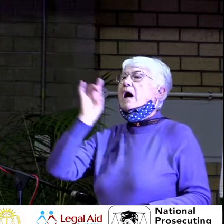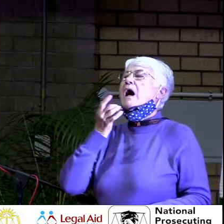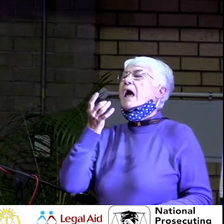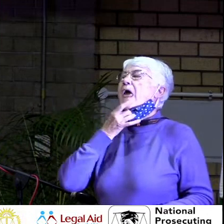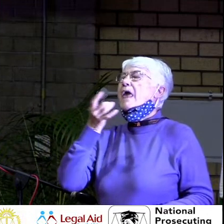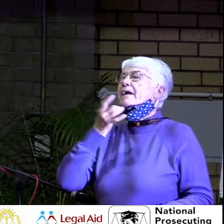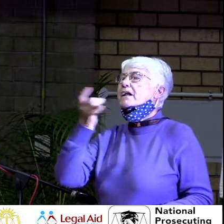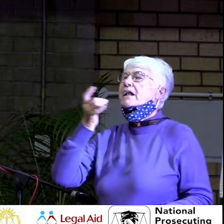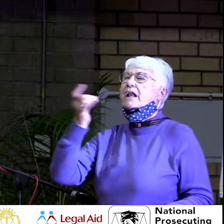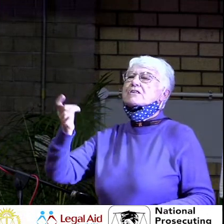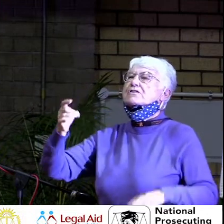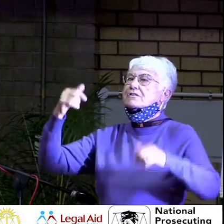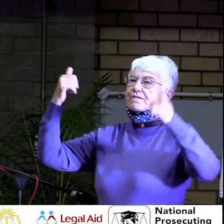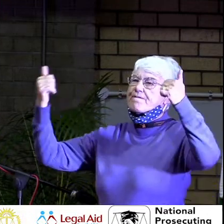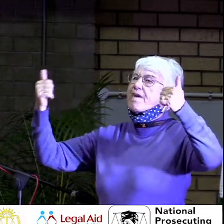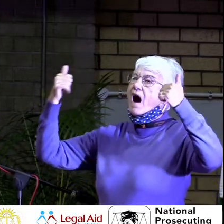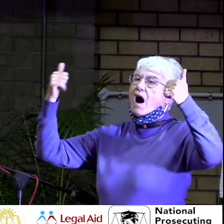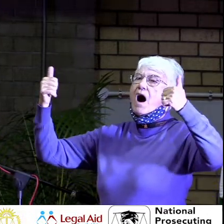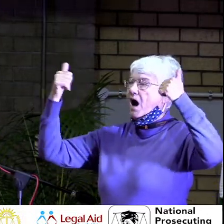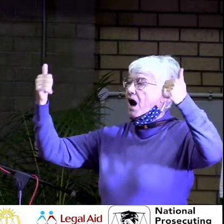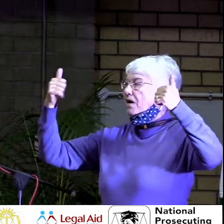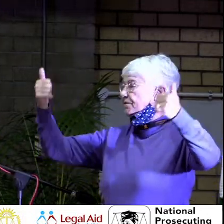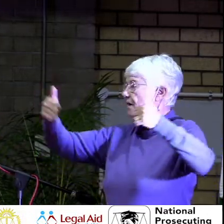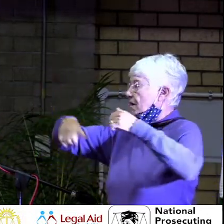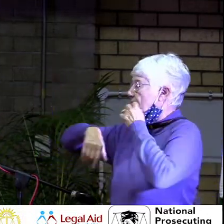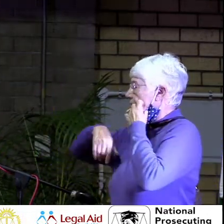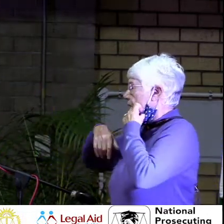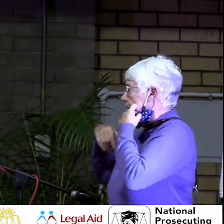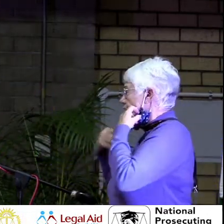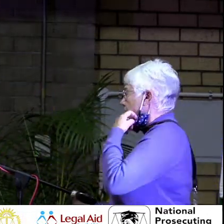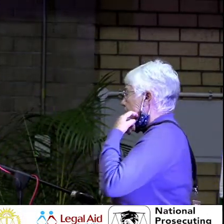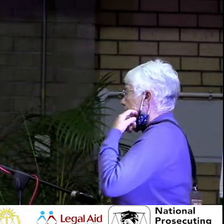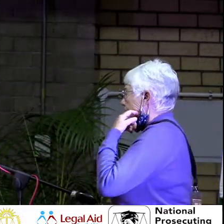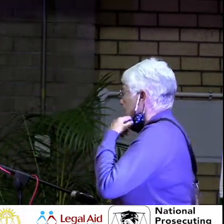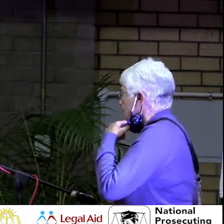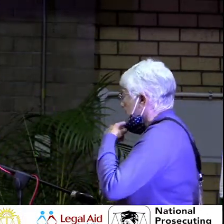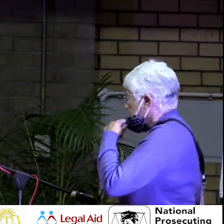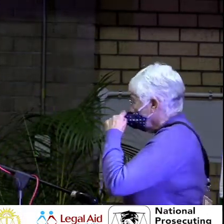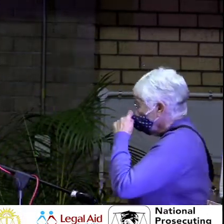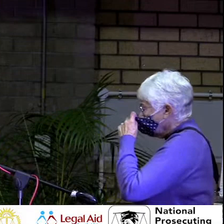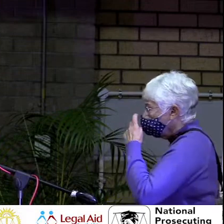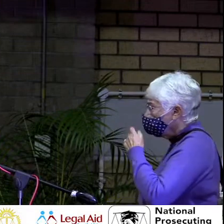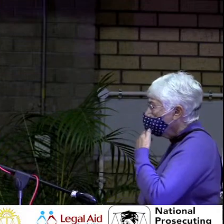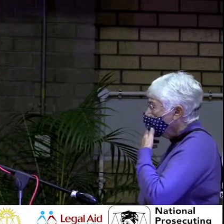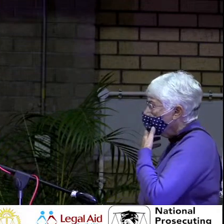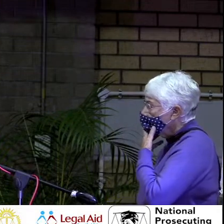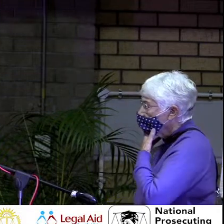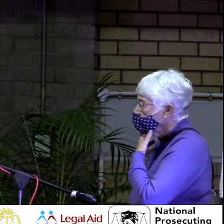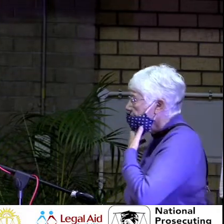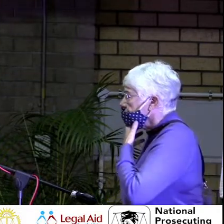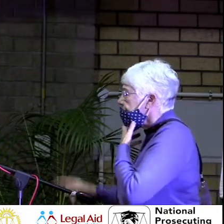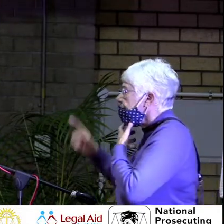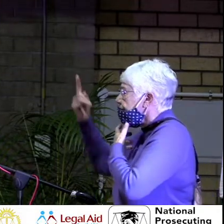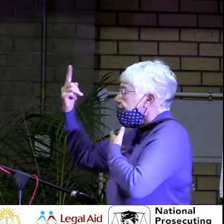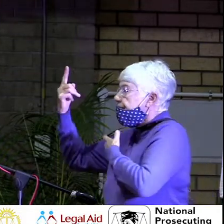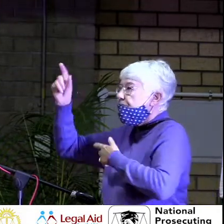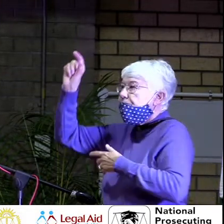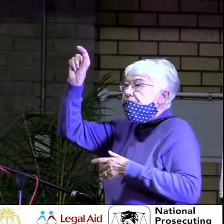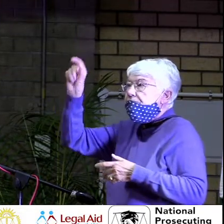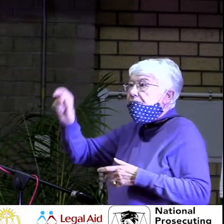Now, we're going to hear from a representative of the